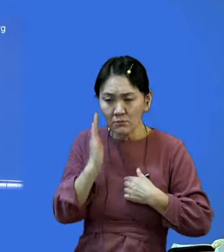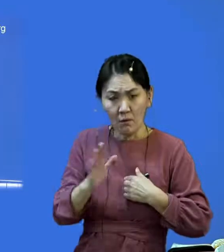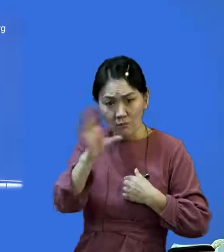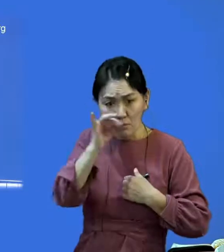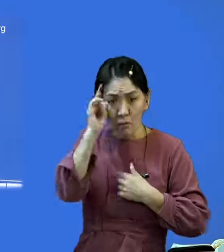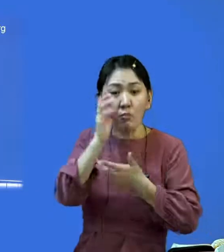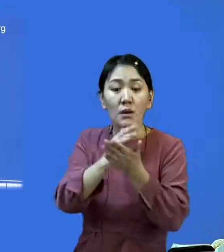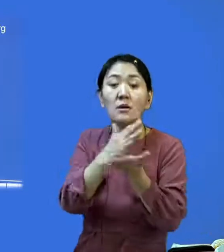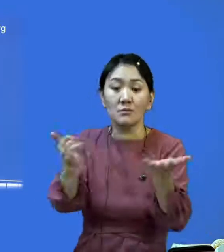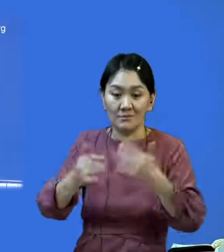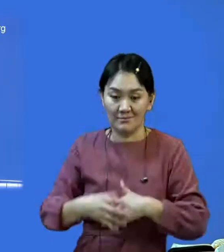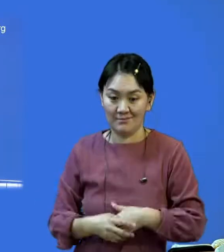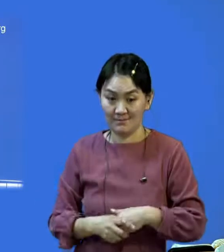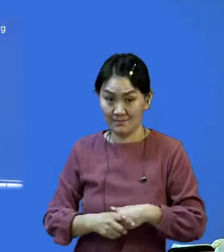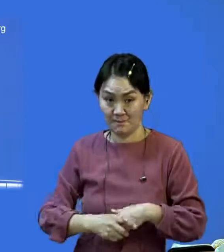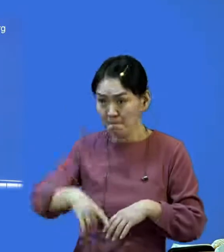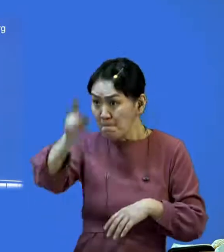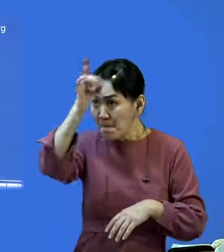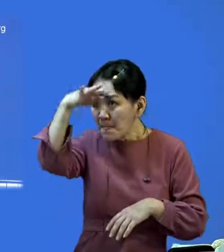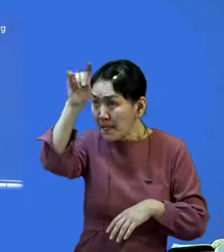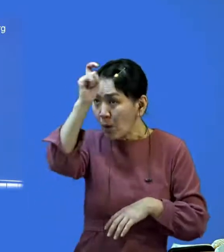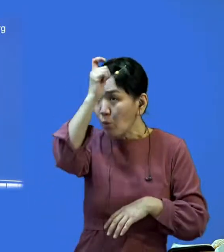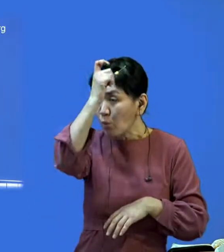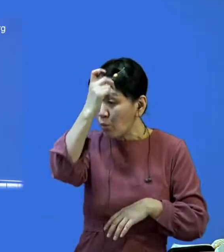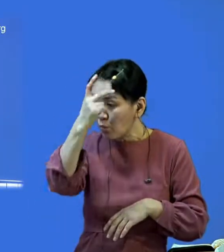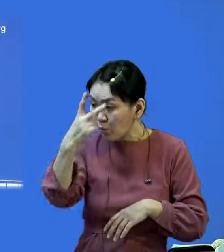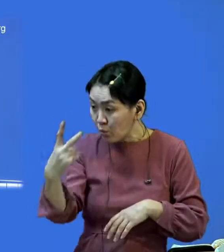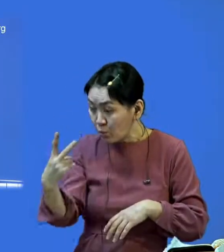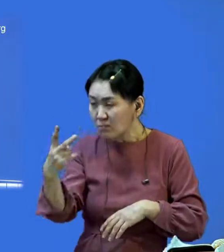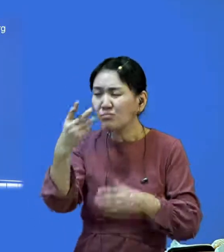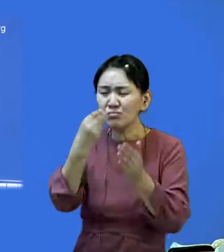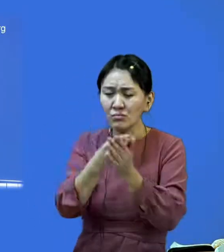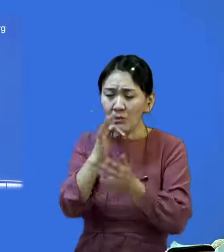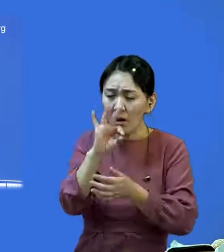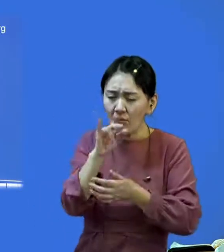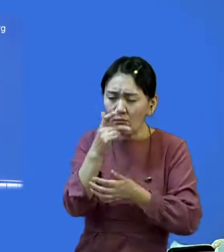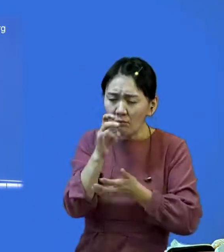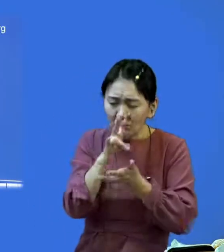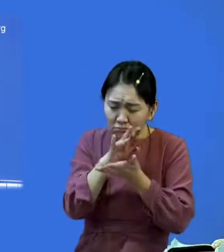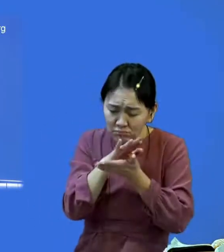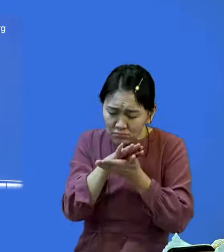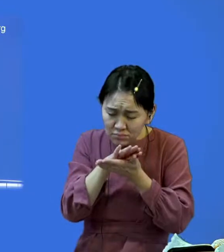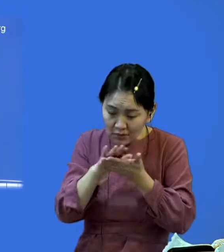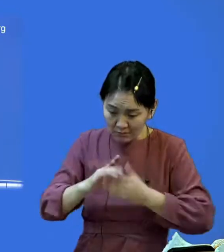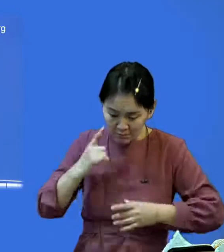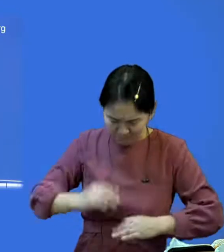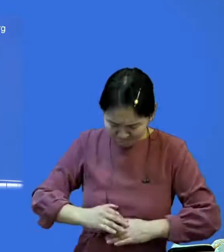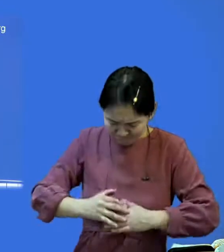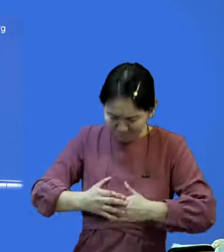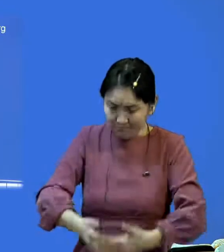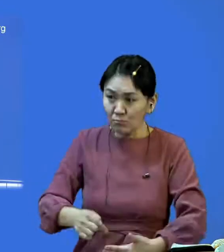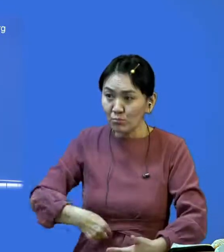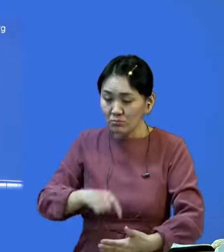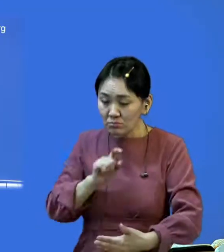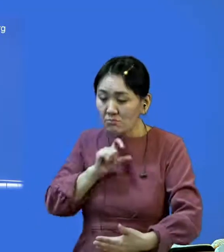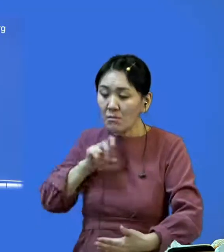Бурхны хүү. Тэ мэ? Онгон бүсгийн биеэс төрсэн 10 сар тэр хөвлийг нь зээлс.